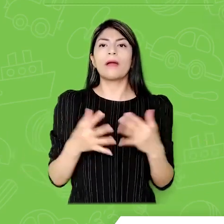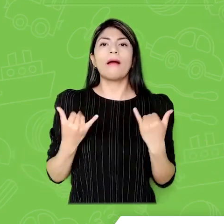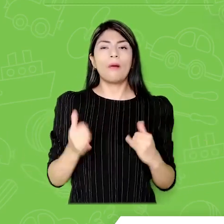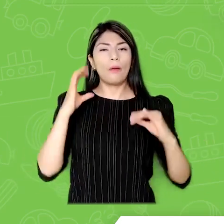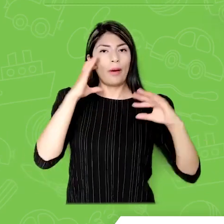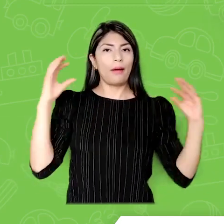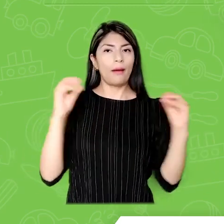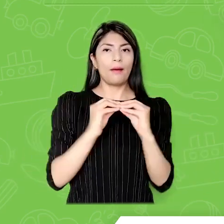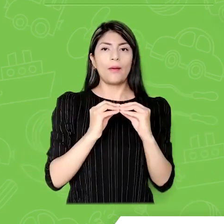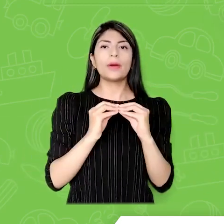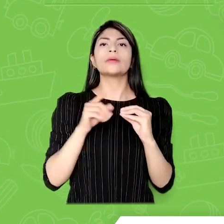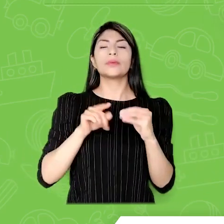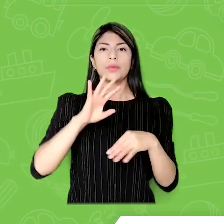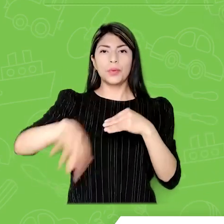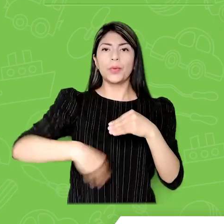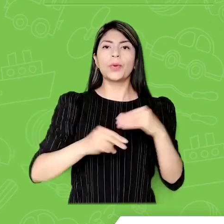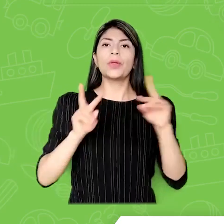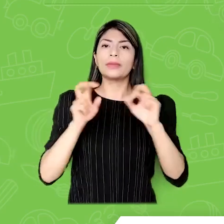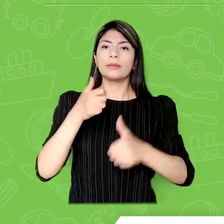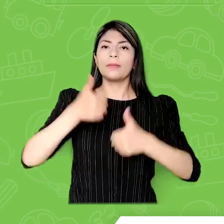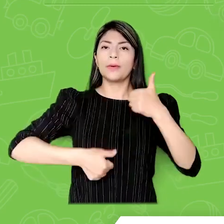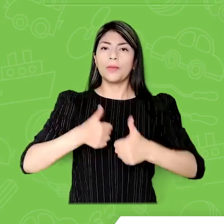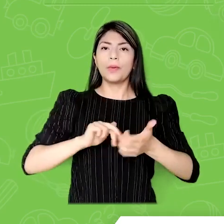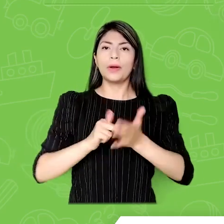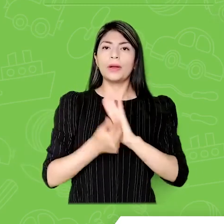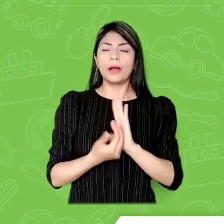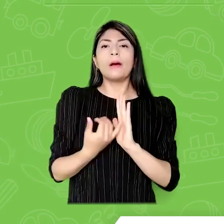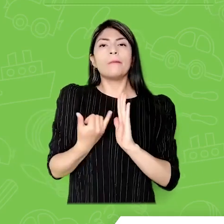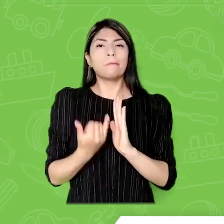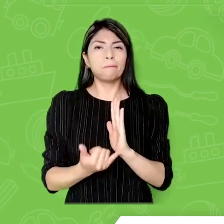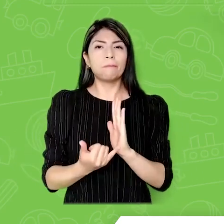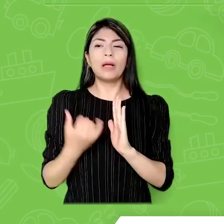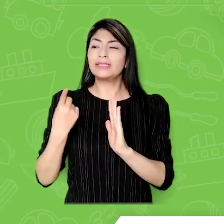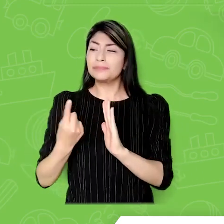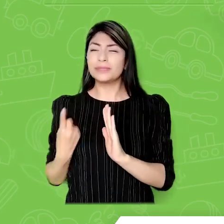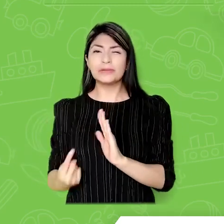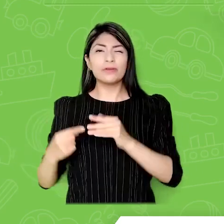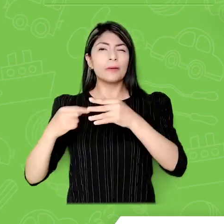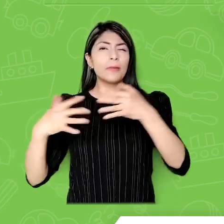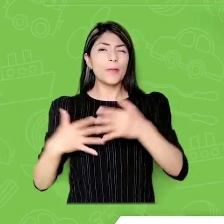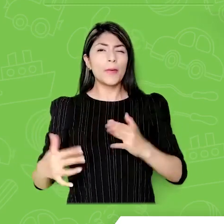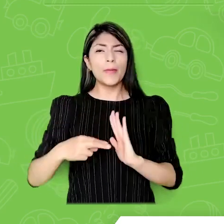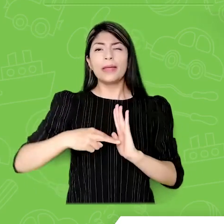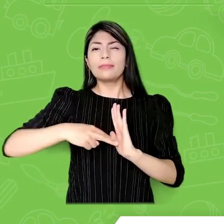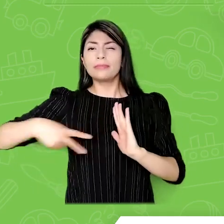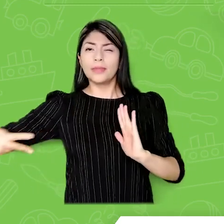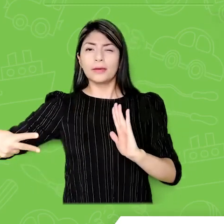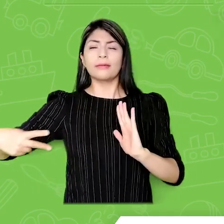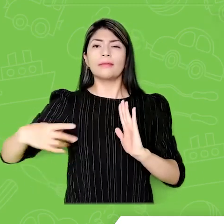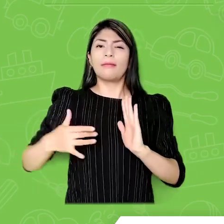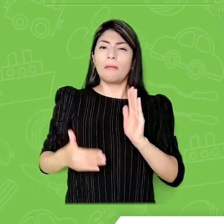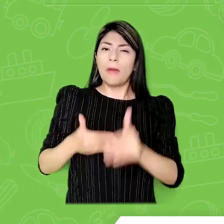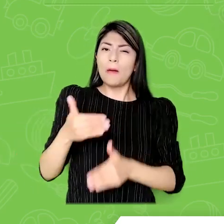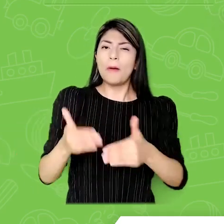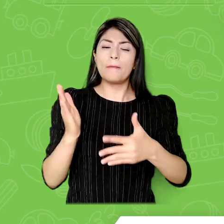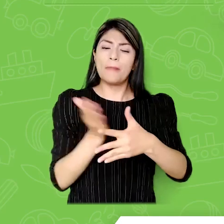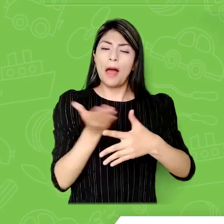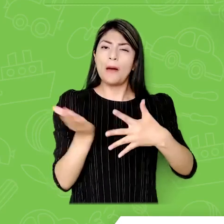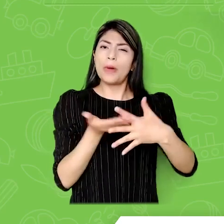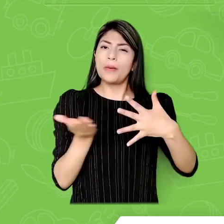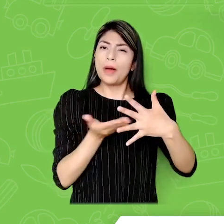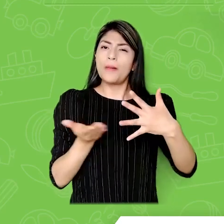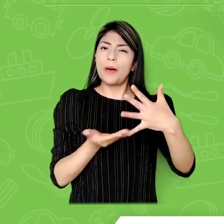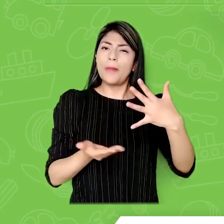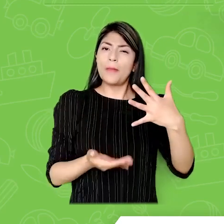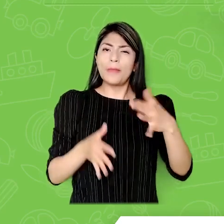manera detallada las especificaciones técnicas de cada una de las etapas del proceso de selección que se convoca. Por